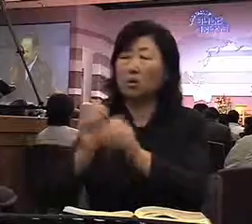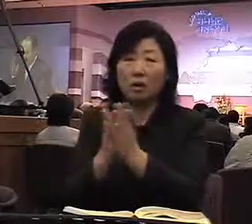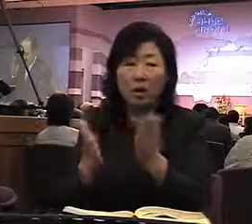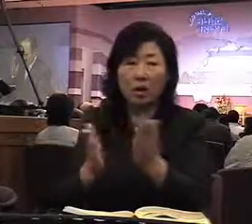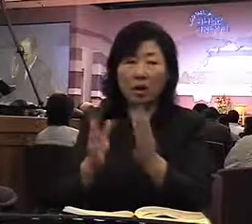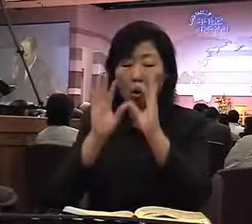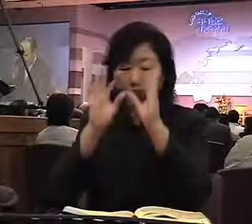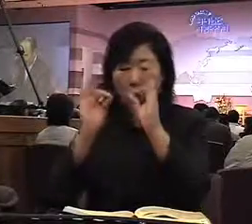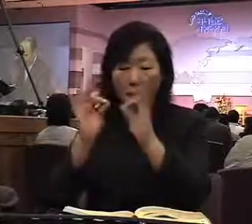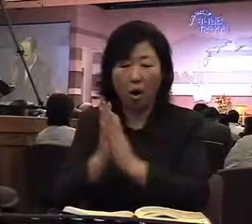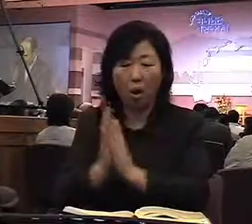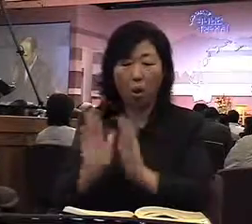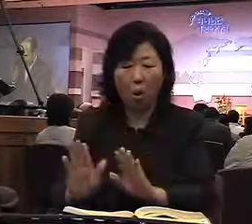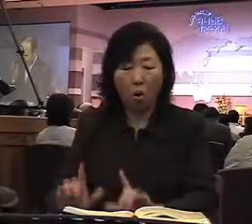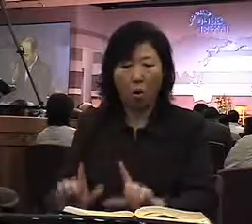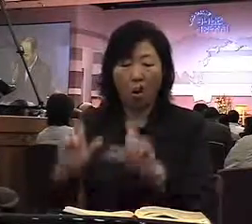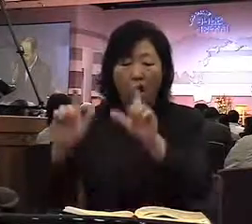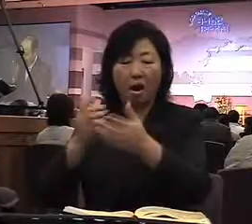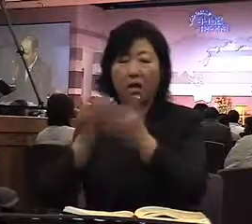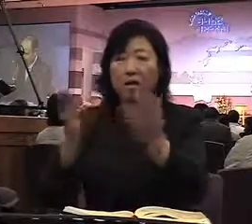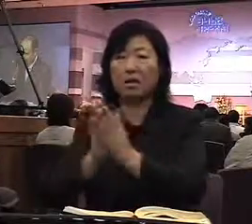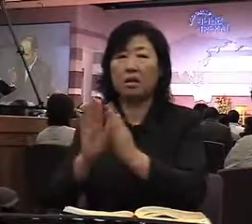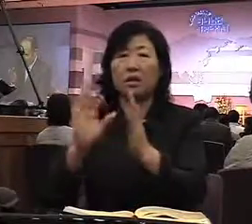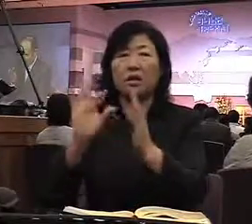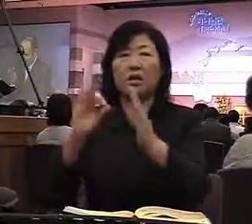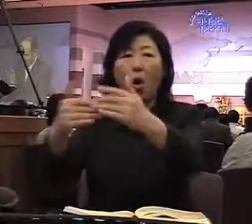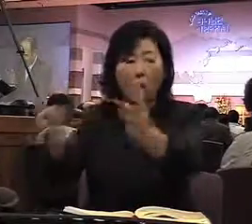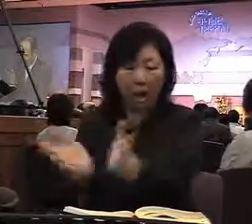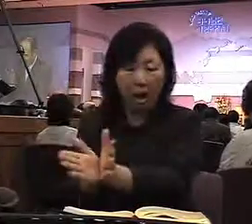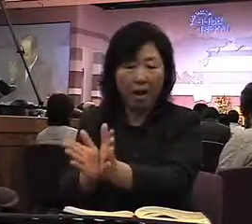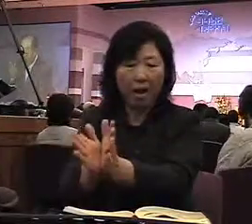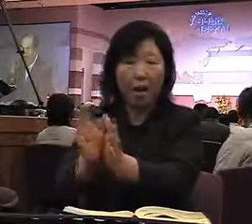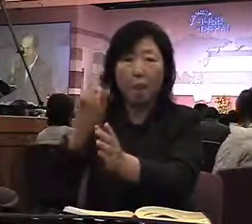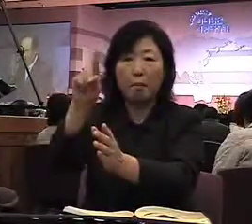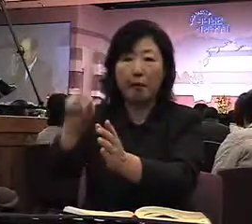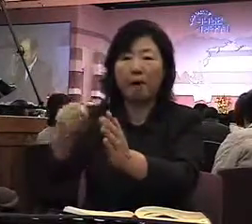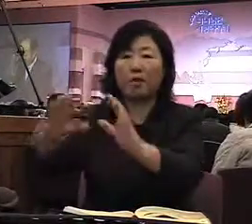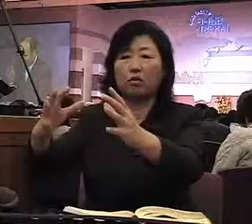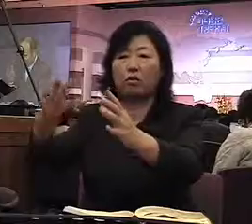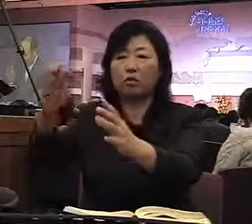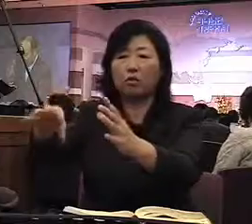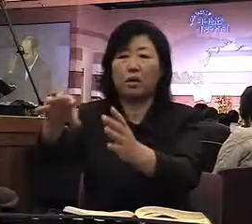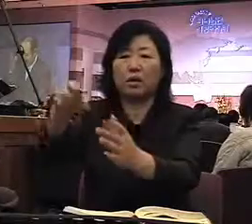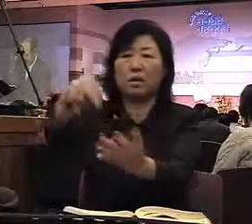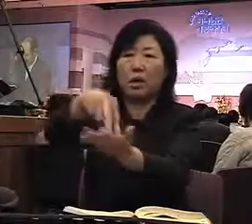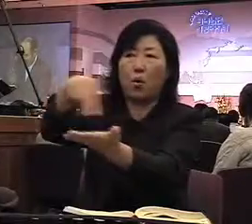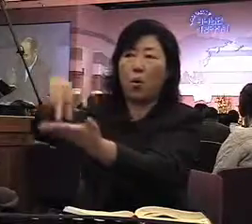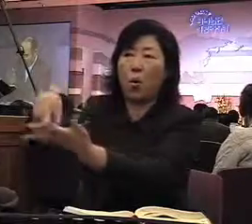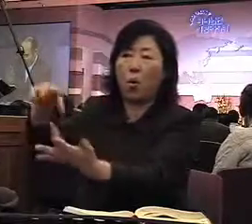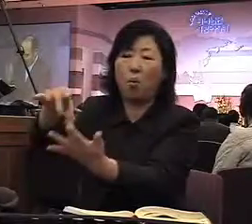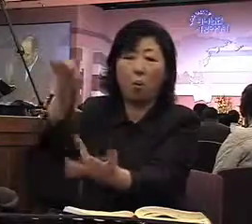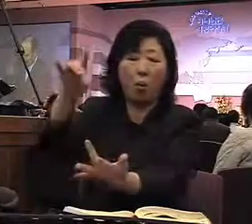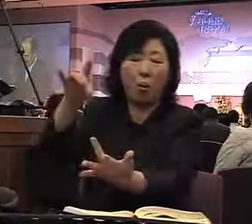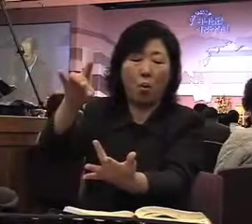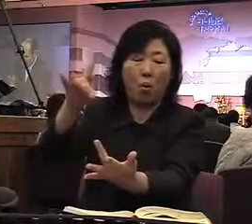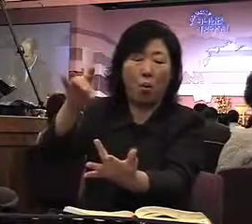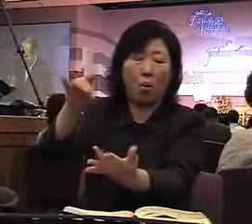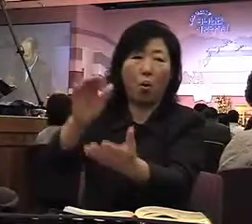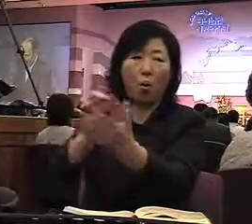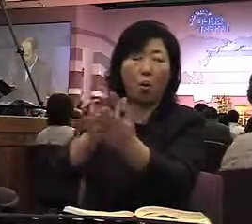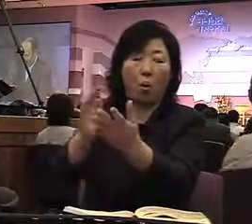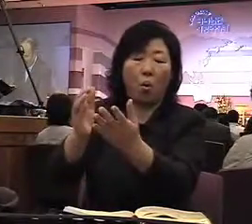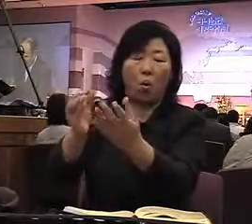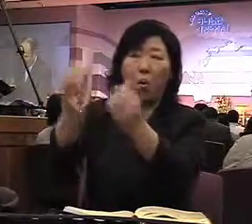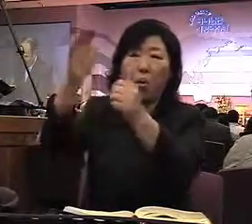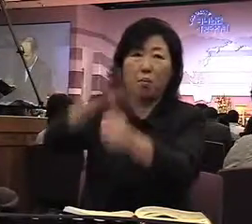보라 내가 오늘날 너를 열방 만국에 세우고 너로 뽑으며 파괴하며